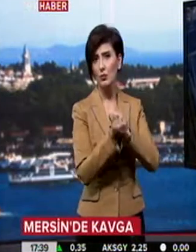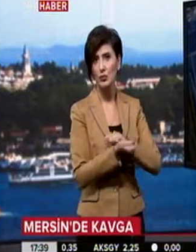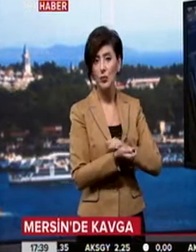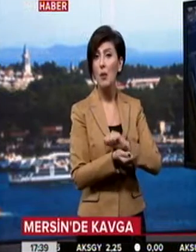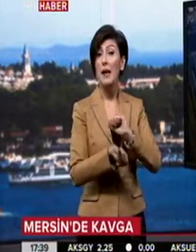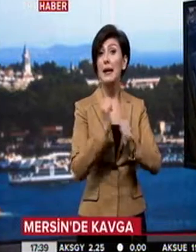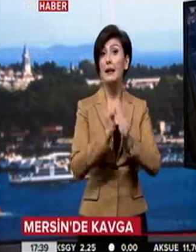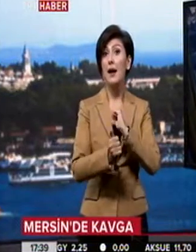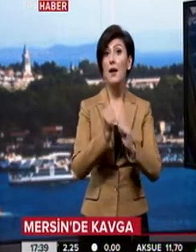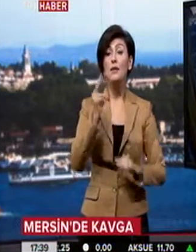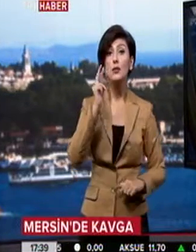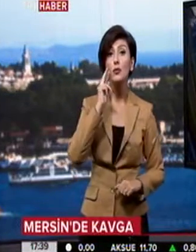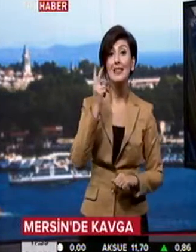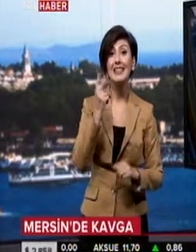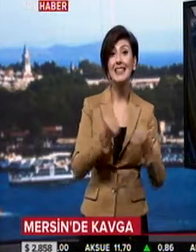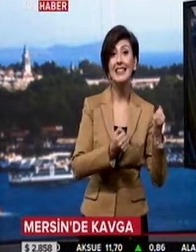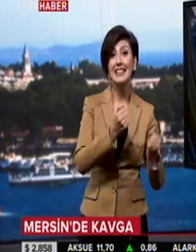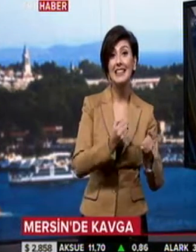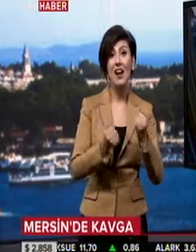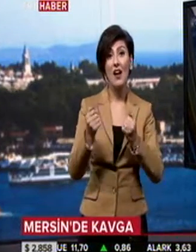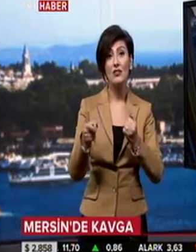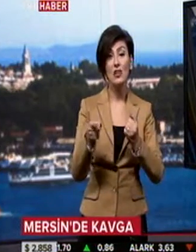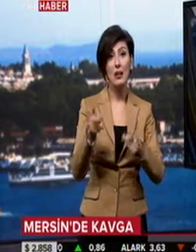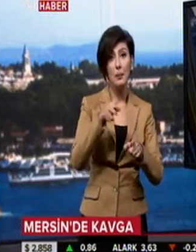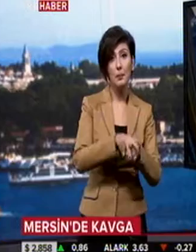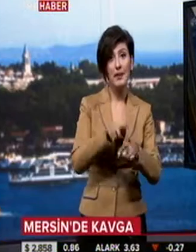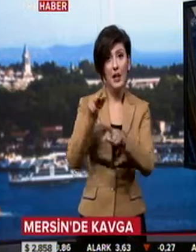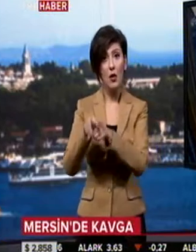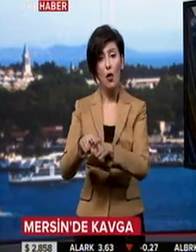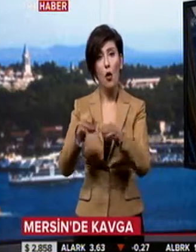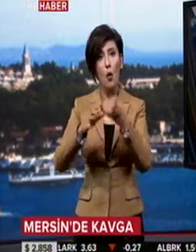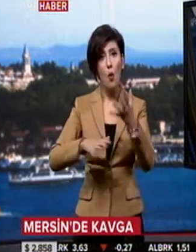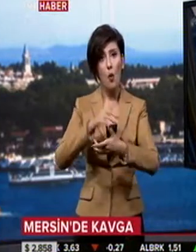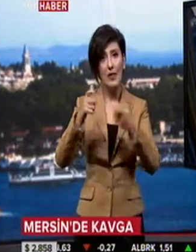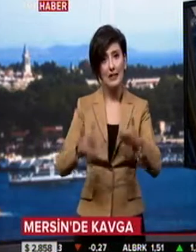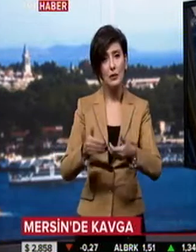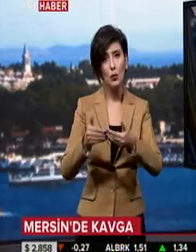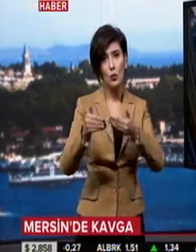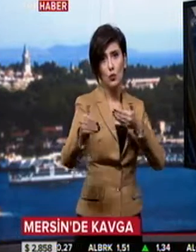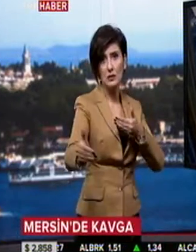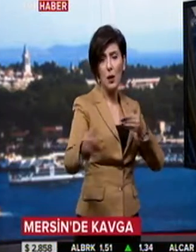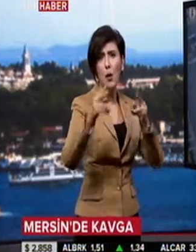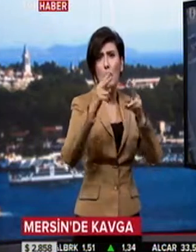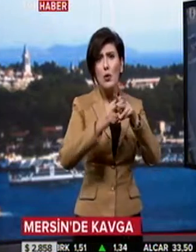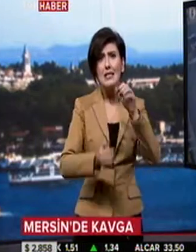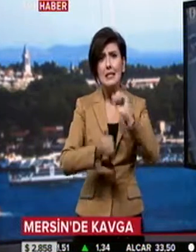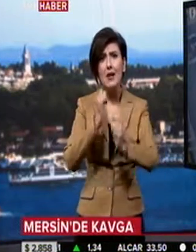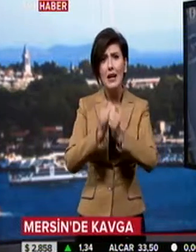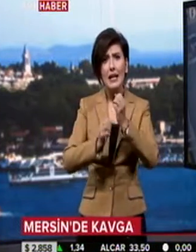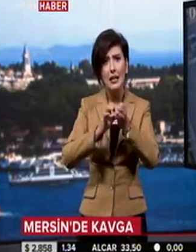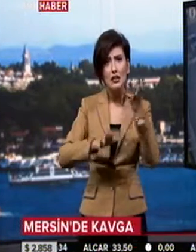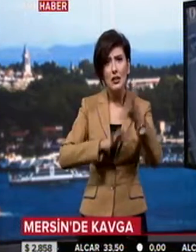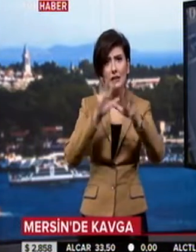anda kavgaya dönüşüyor. Kavga sonunda ikili araçlarına binerek olay yerinden uzaklaşıyor.